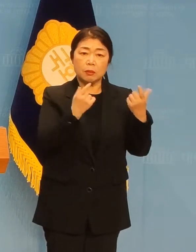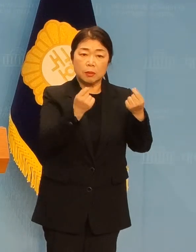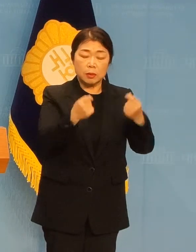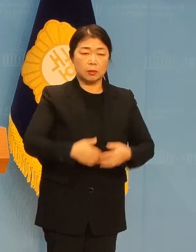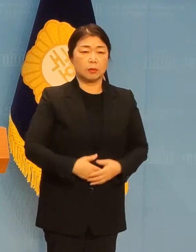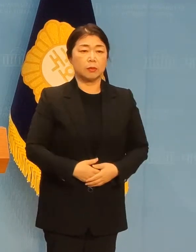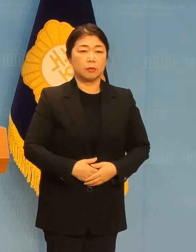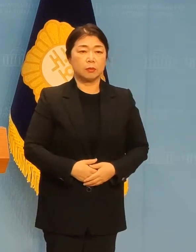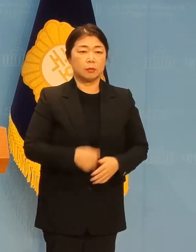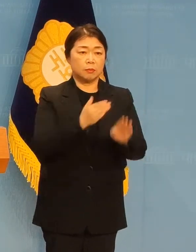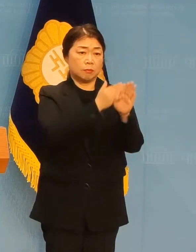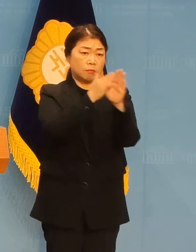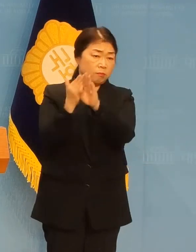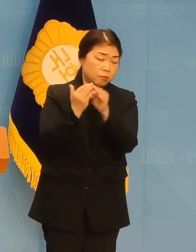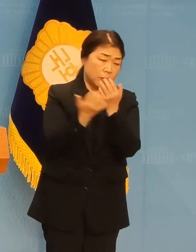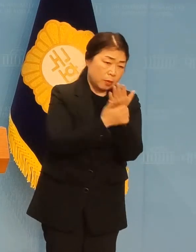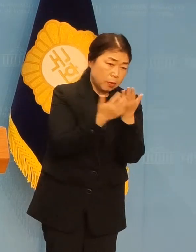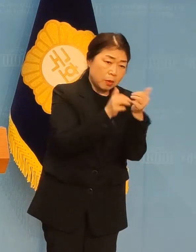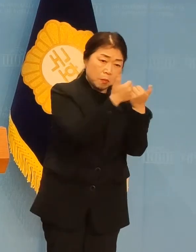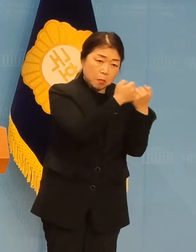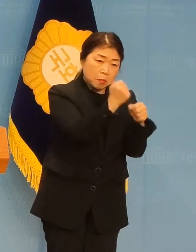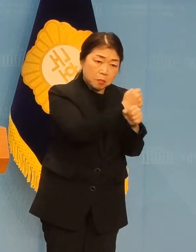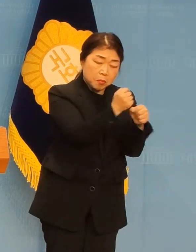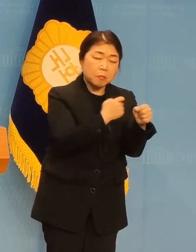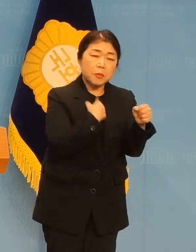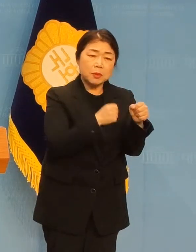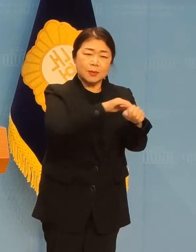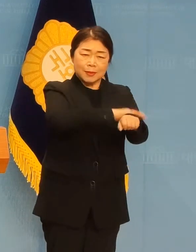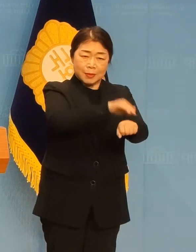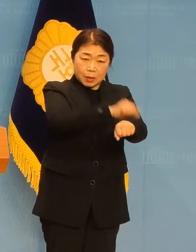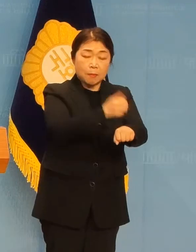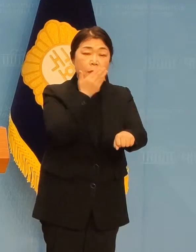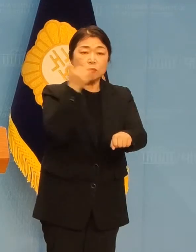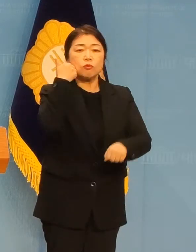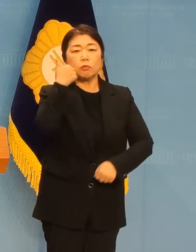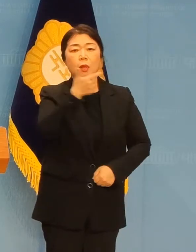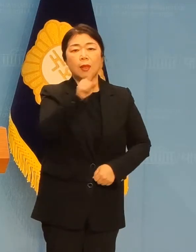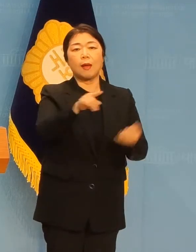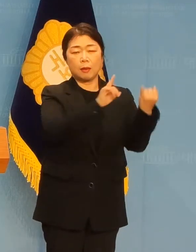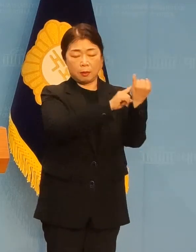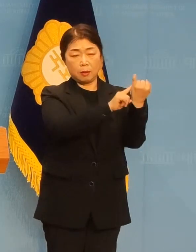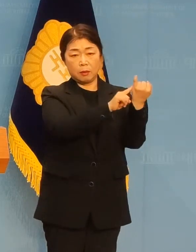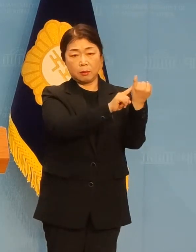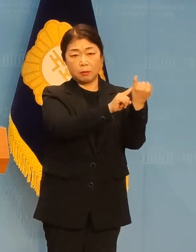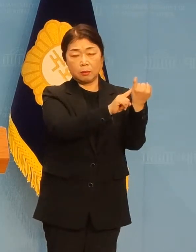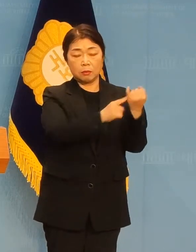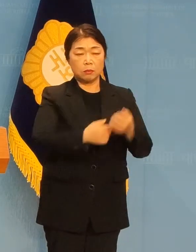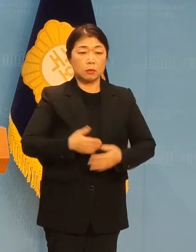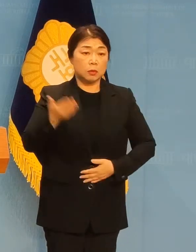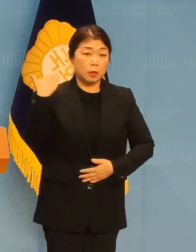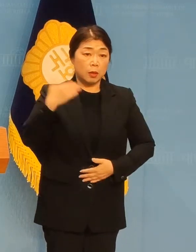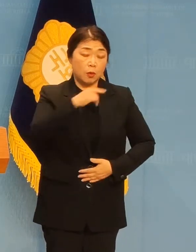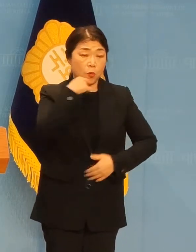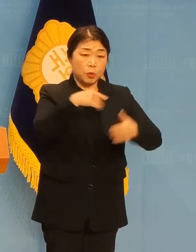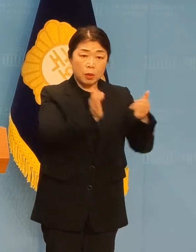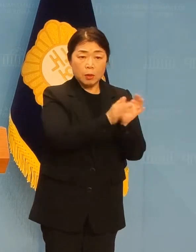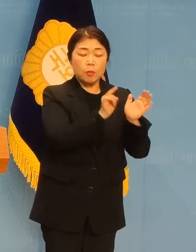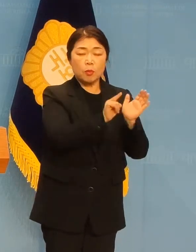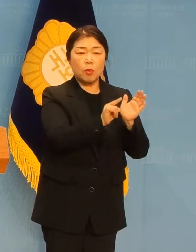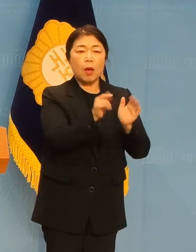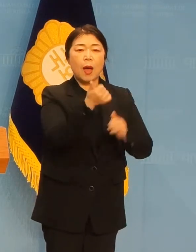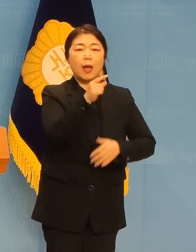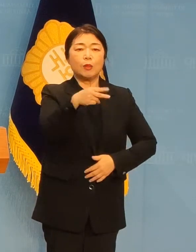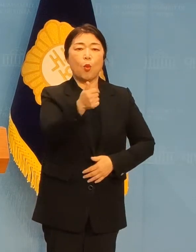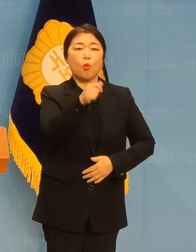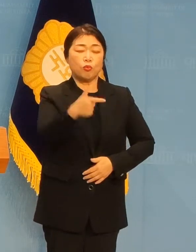뒷거래의 원조는 나경원 의원 아닙니까? 지난해 국민의당 대표 경선 후보 당시 한동훈 전